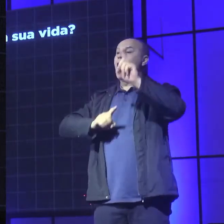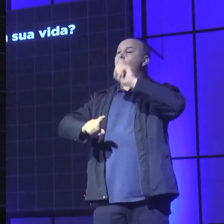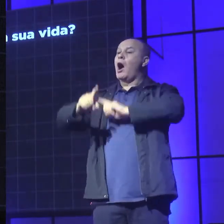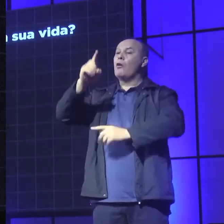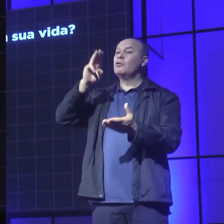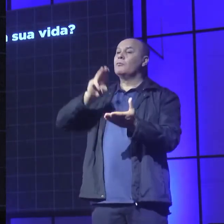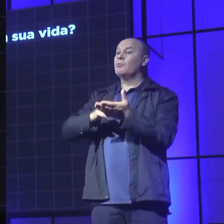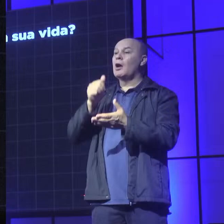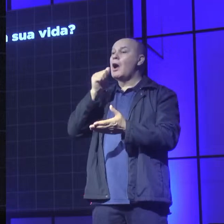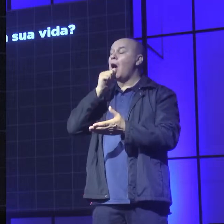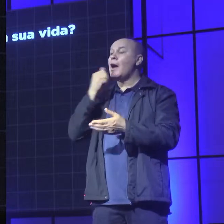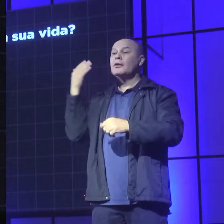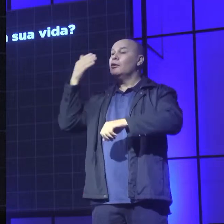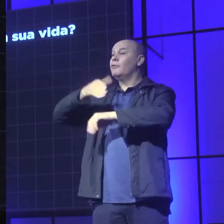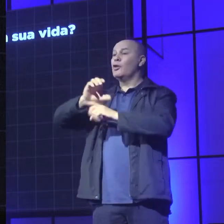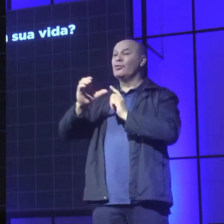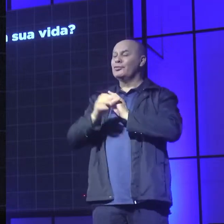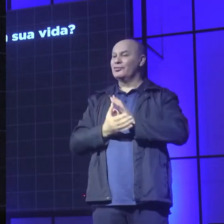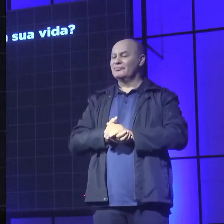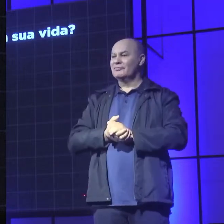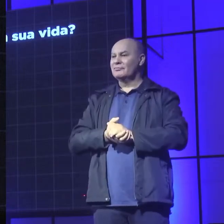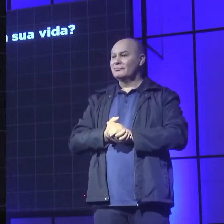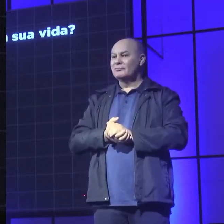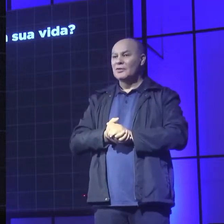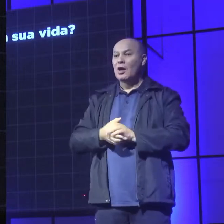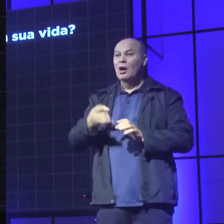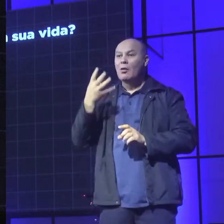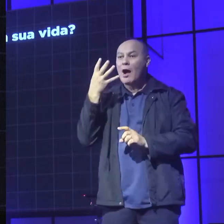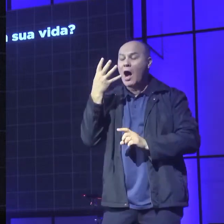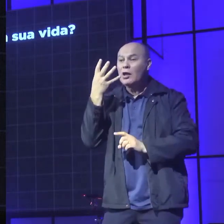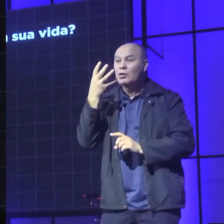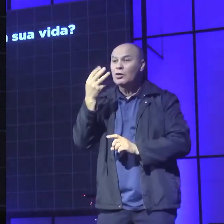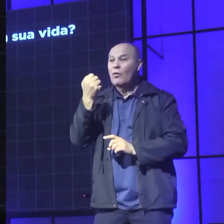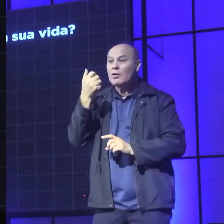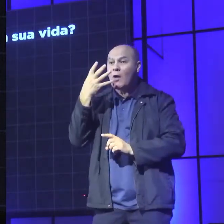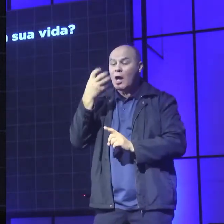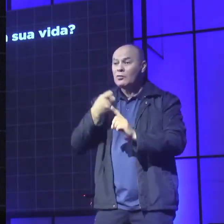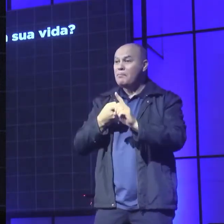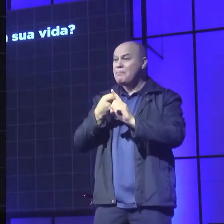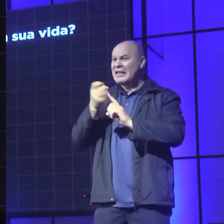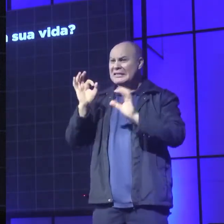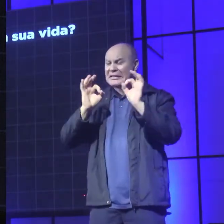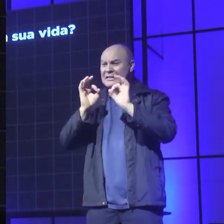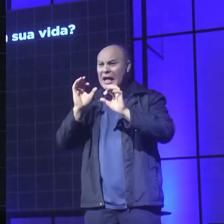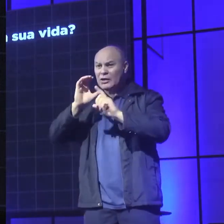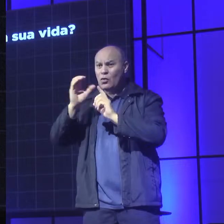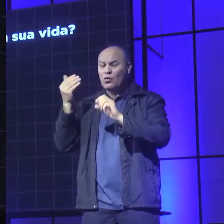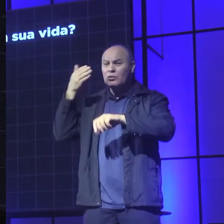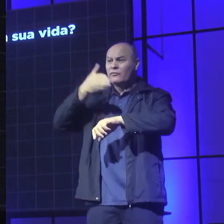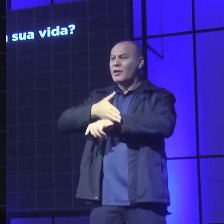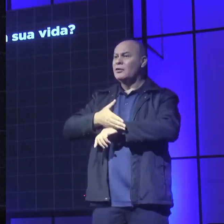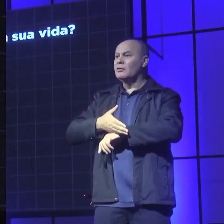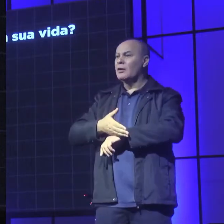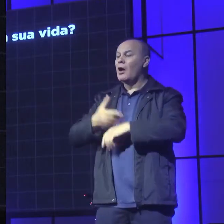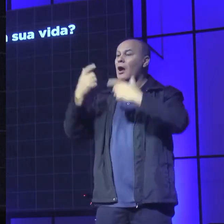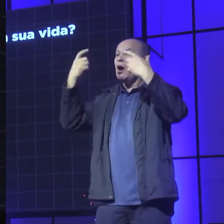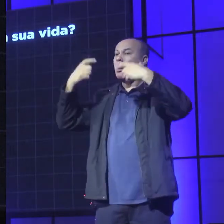Mas se perguntar para elas, vão dizer assim, não, sou membro da Filadélfia. Alguns vão dizer assim, não, eu sou do grupo de crescimento lá do João, da Maria.